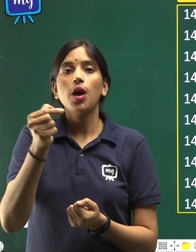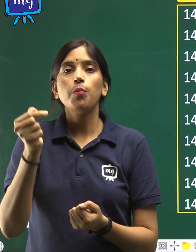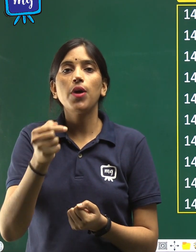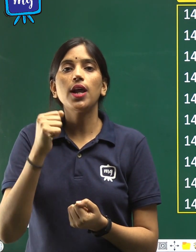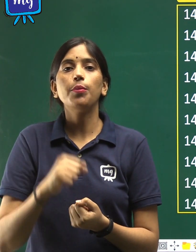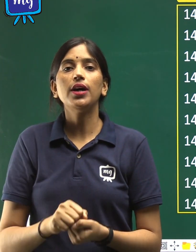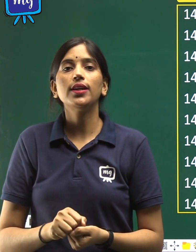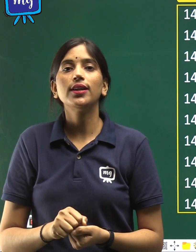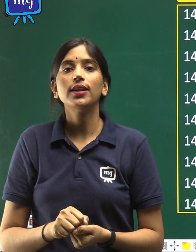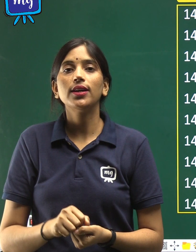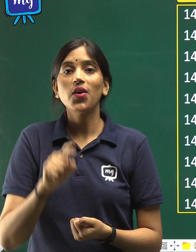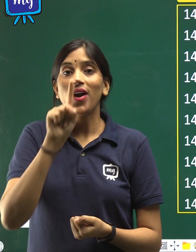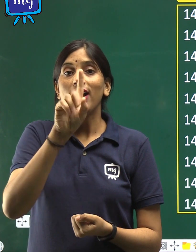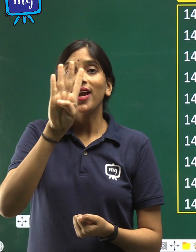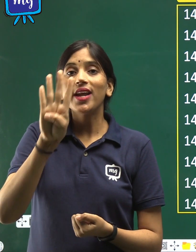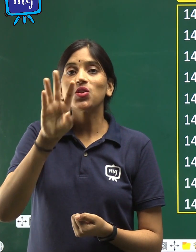बराबर